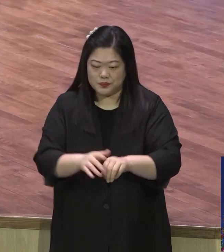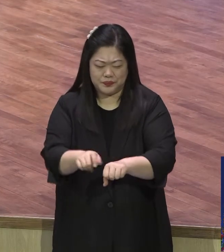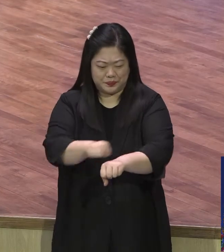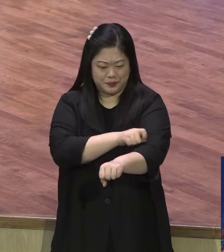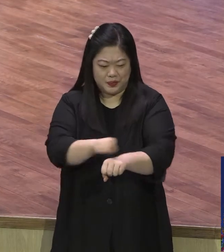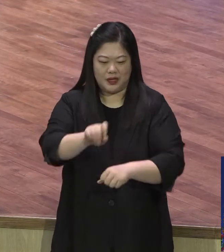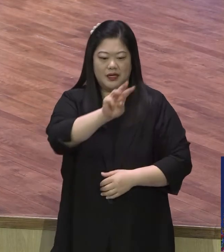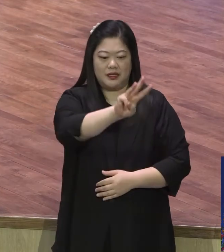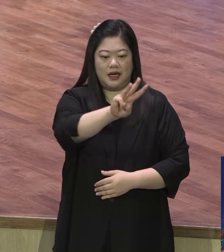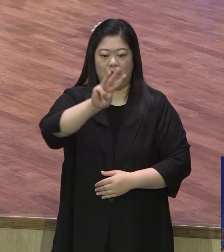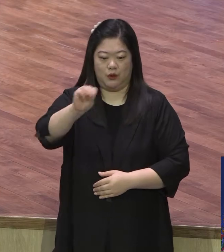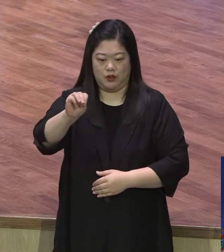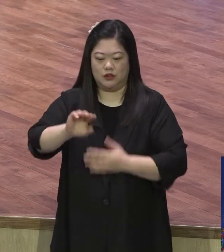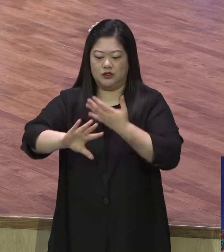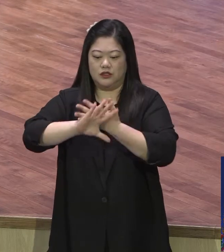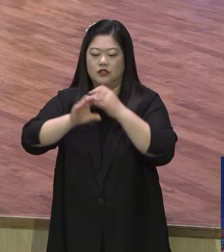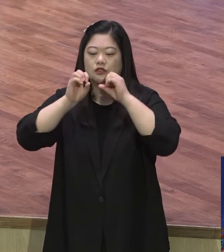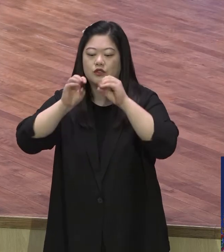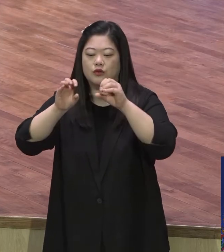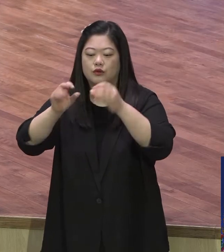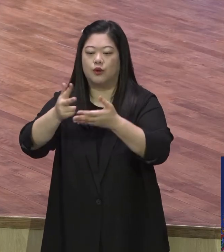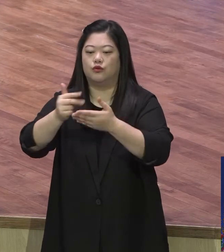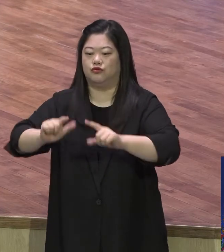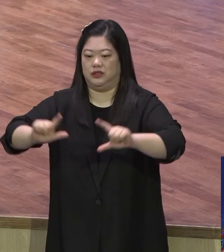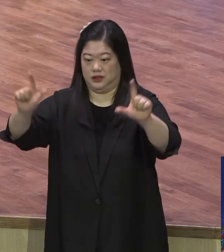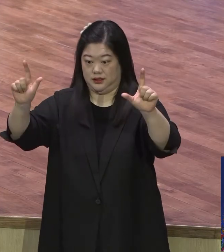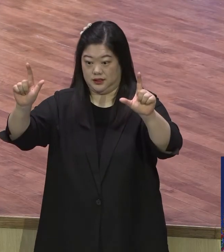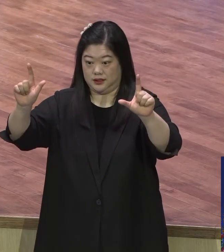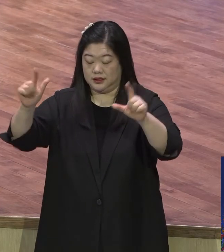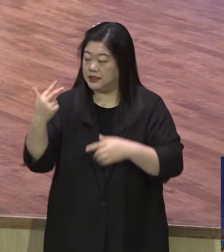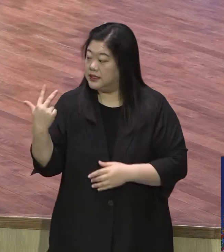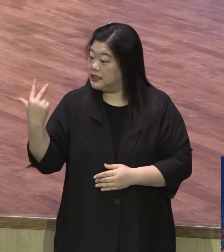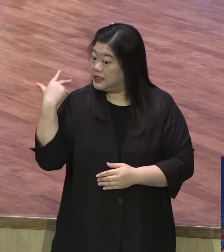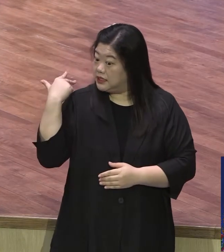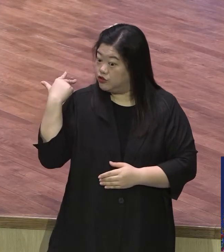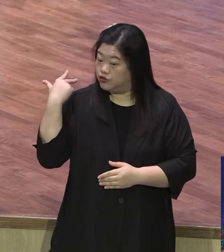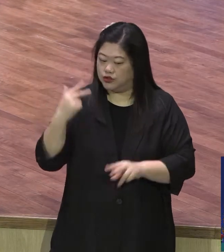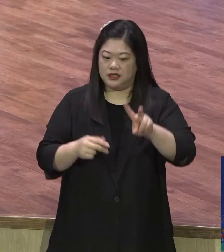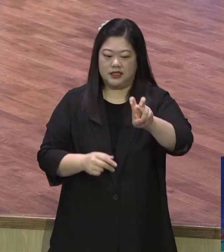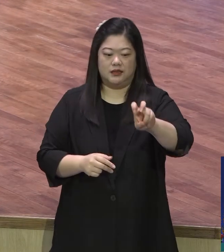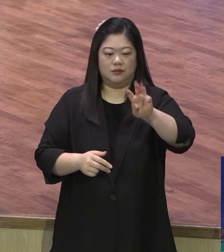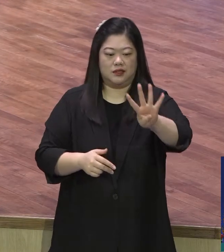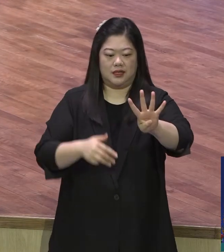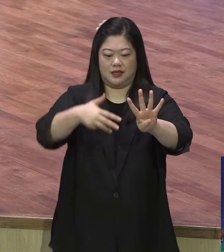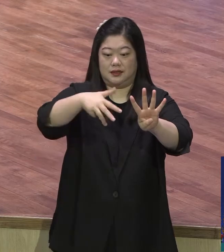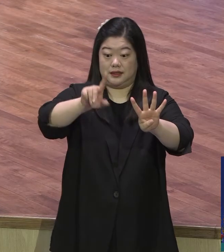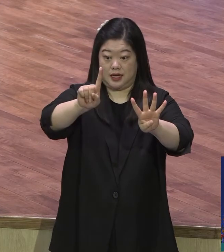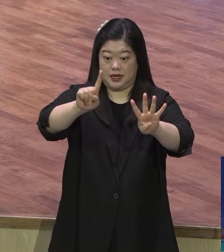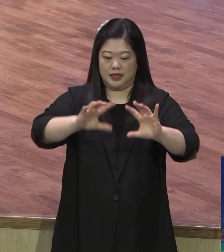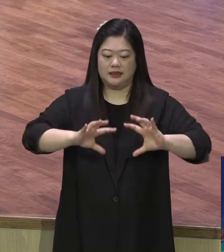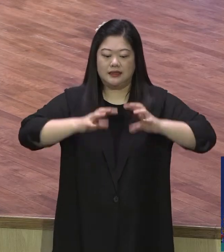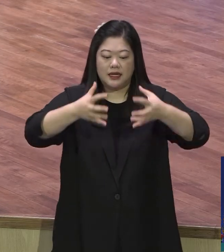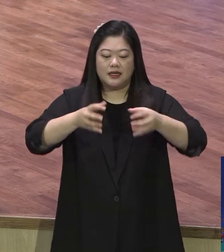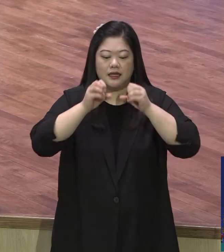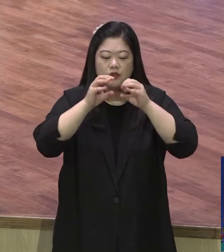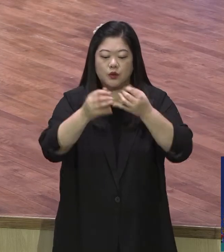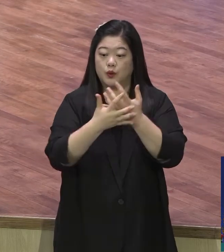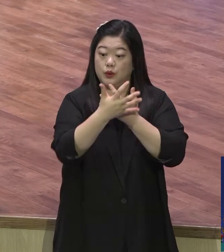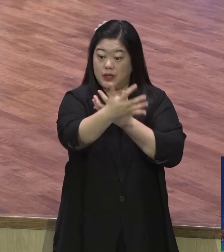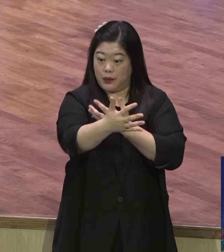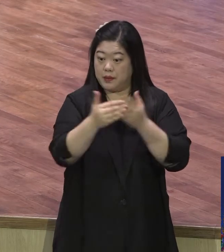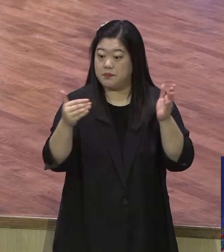지키는데 지난주간에 제24차 세계 성교 대회가 237시대